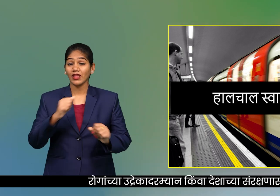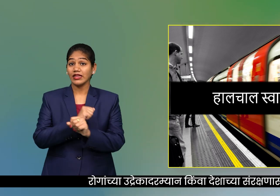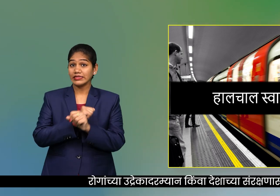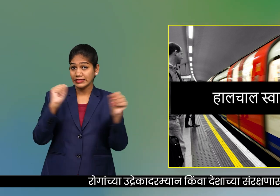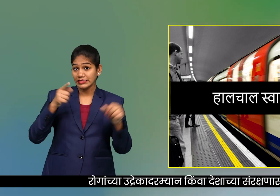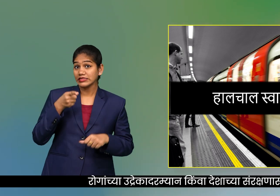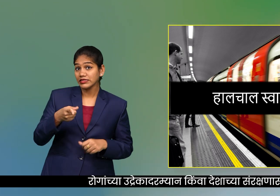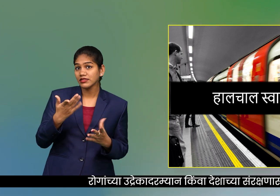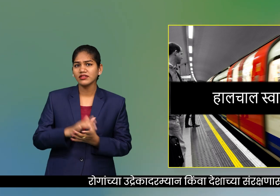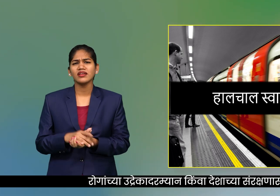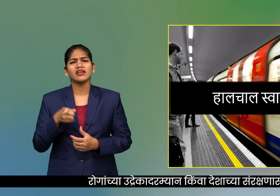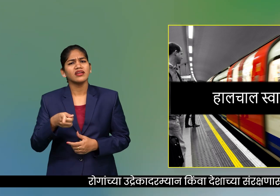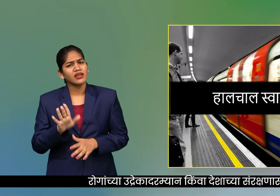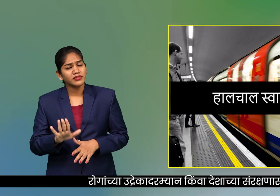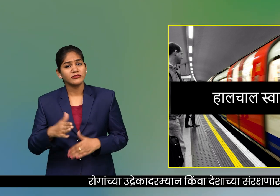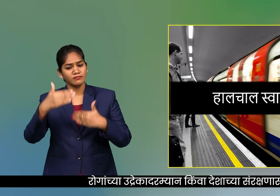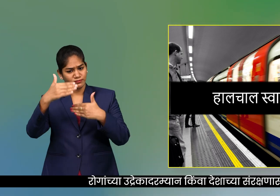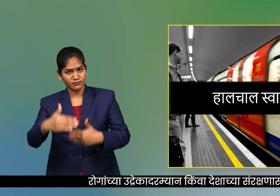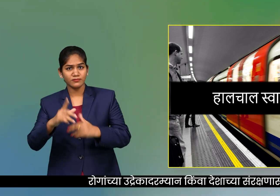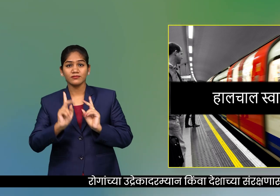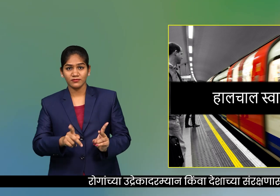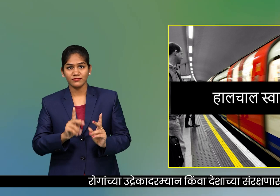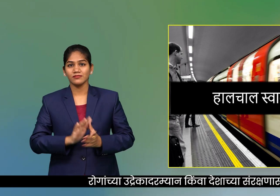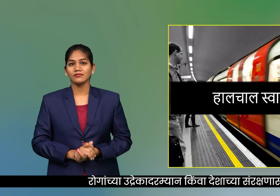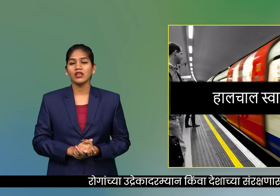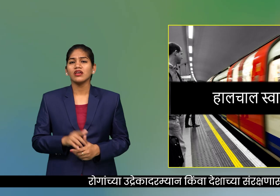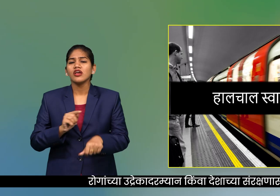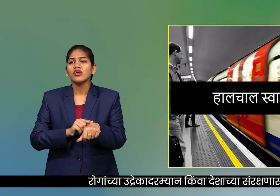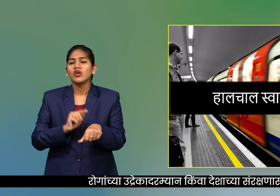रोगांच्या उद्रेकादरम्यान किंवा देशाच्या संरक्षणासाठी